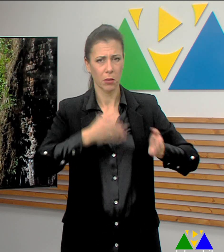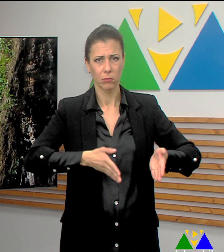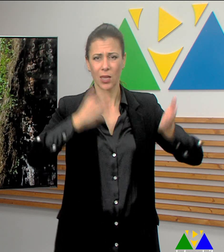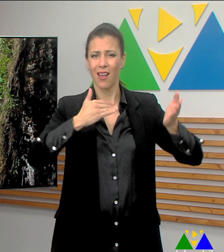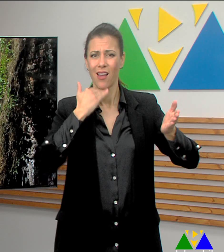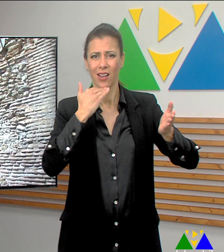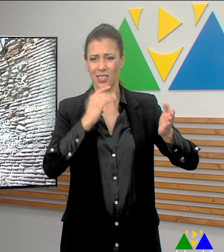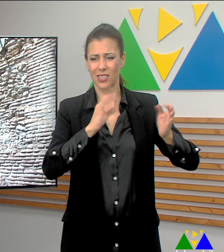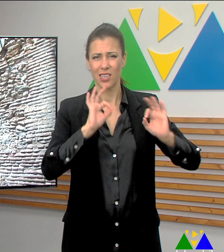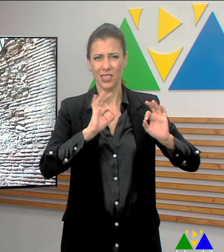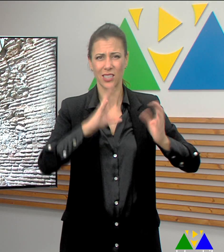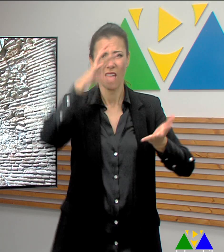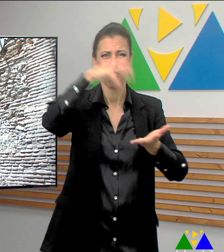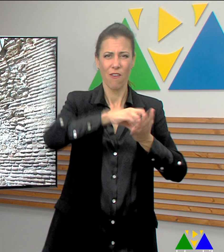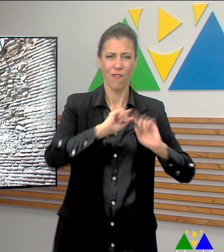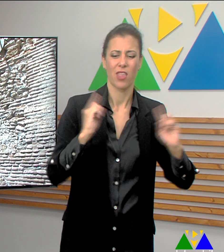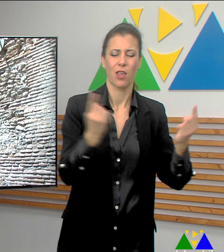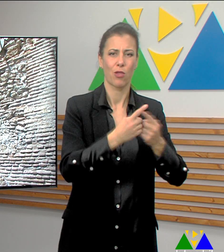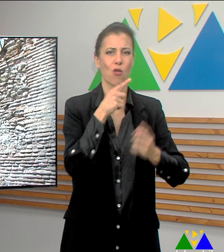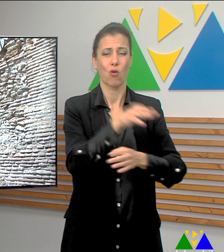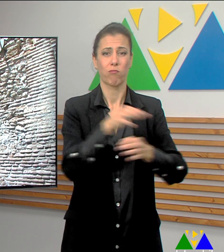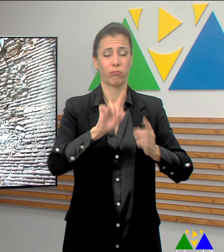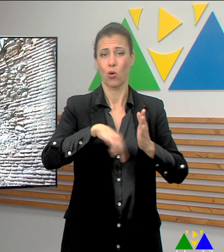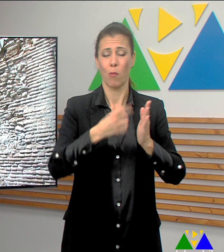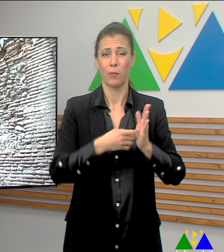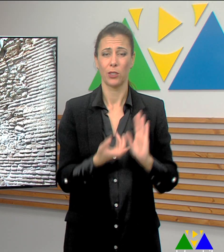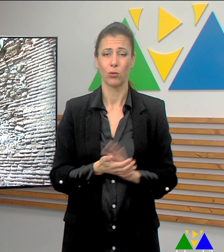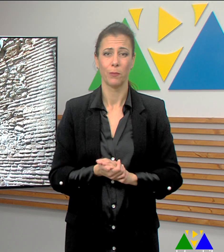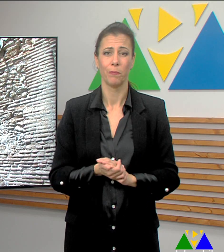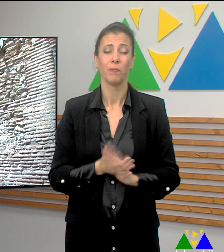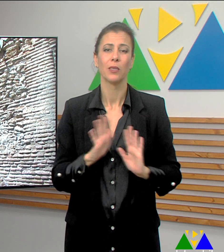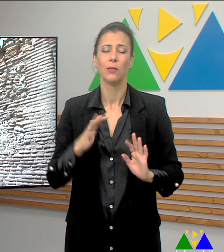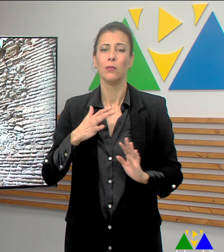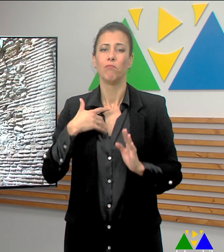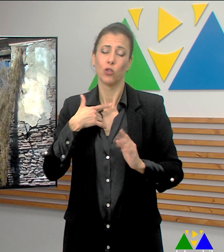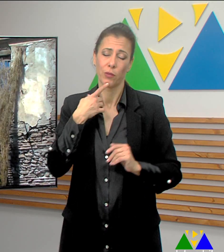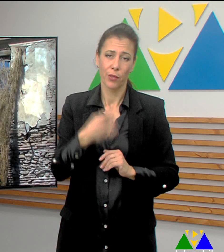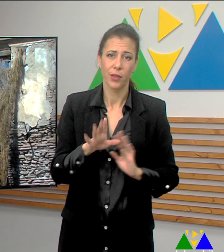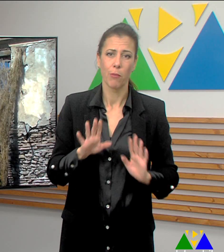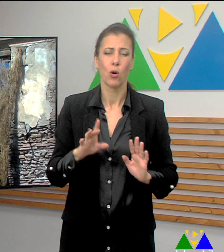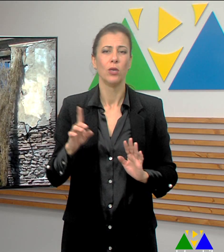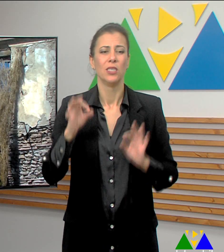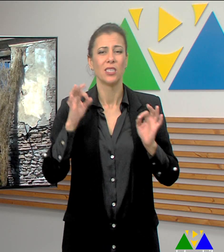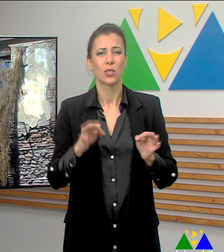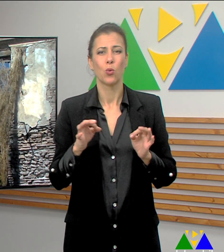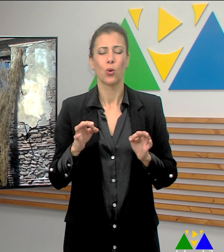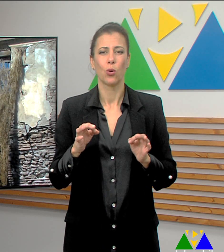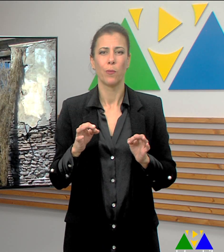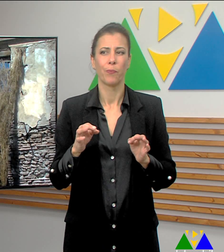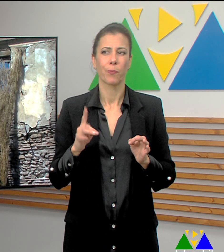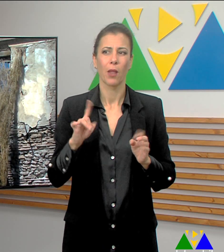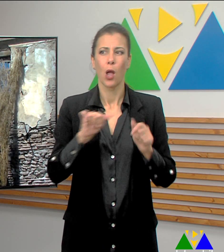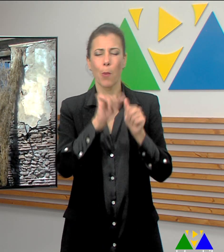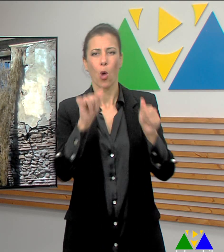prácticamente el edificio completo. Hombre, como decíamos, no debió tener mucho para el